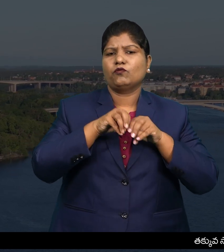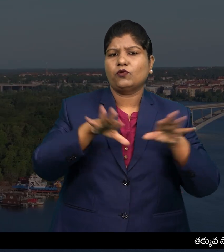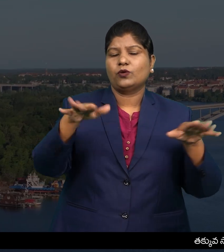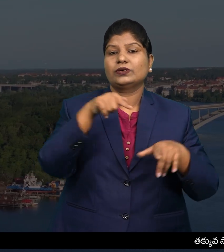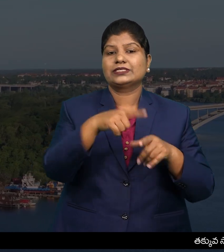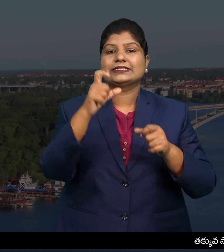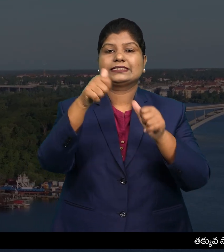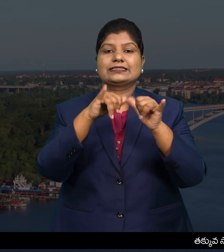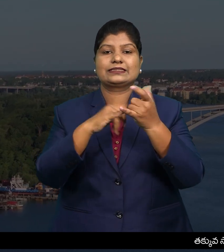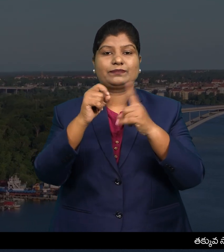జరుగుతుంది.